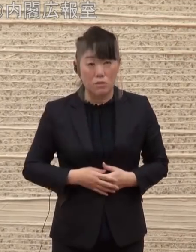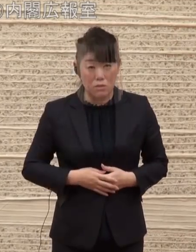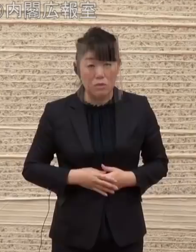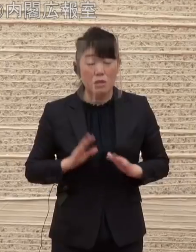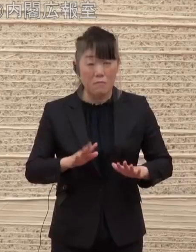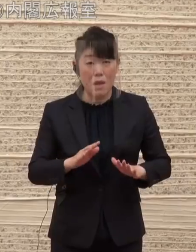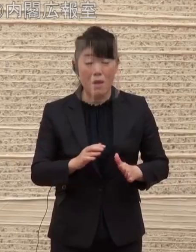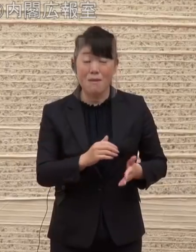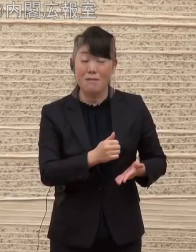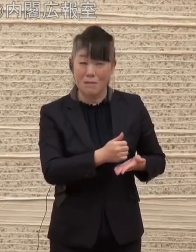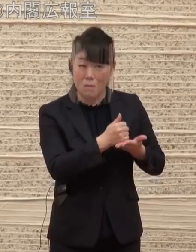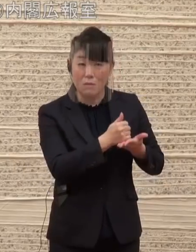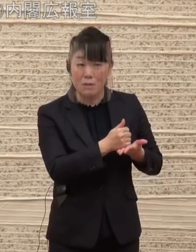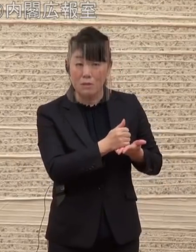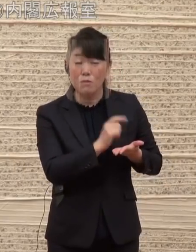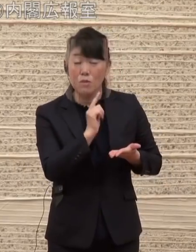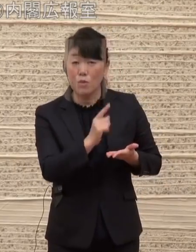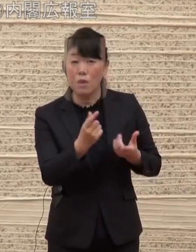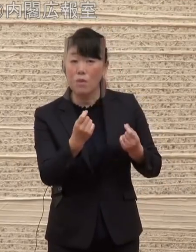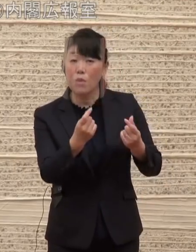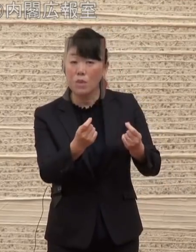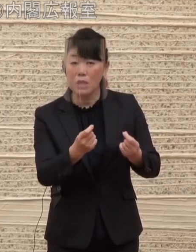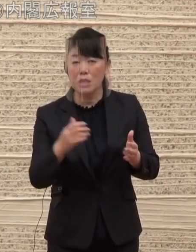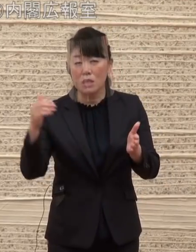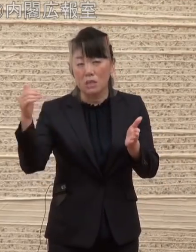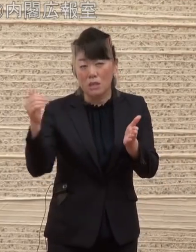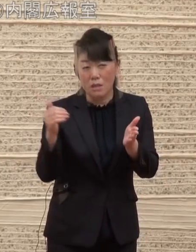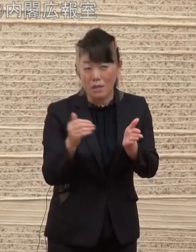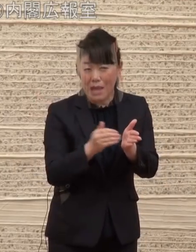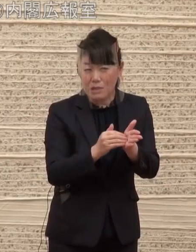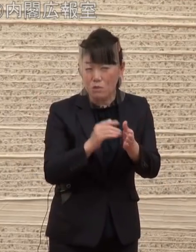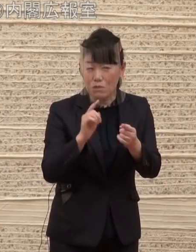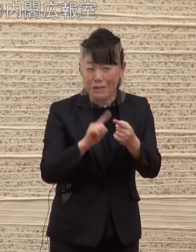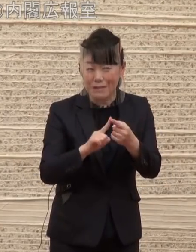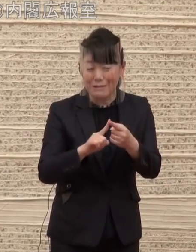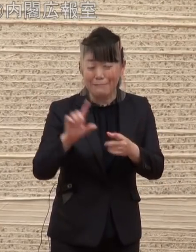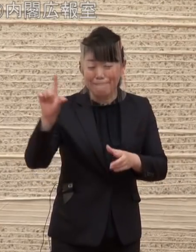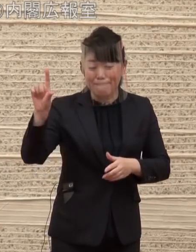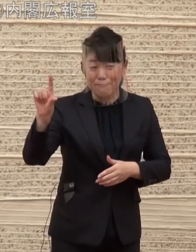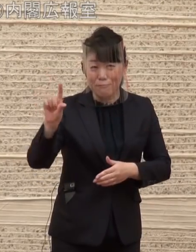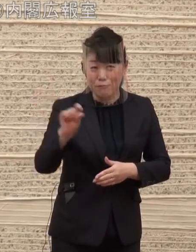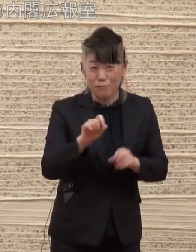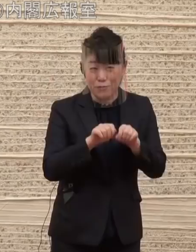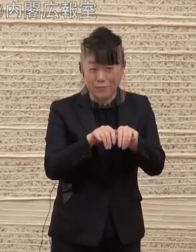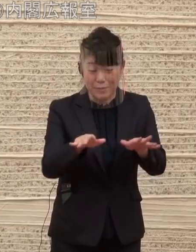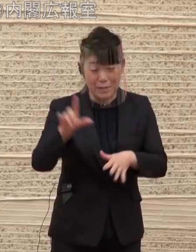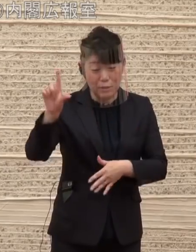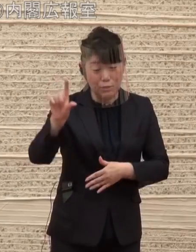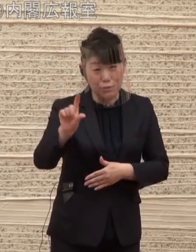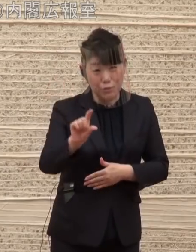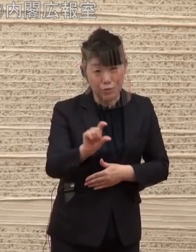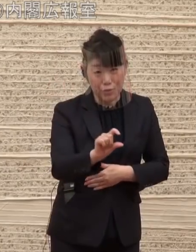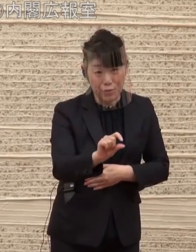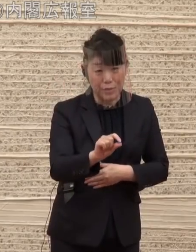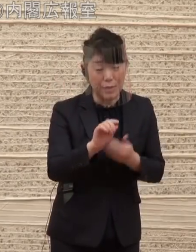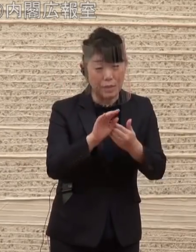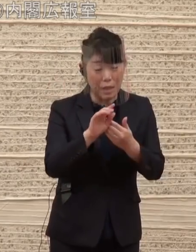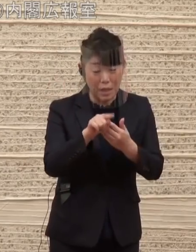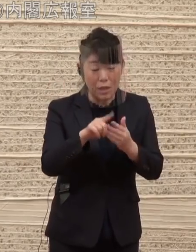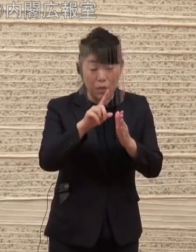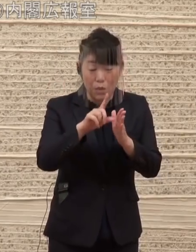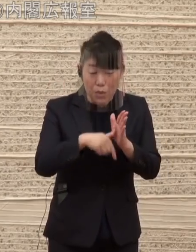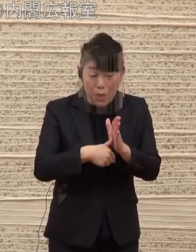送料しちゃったように最終的に正収束した時点でしっかりしとした検証が必要だと思い